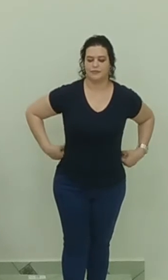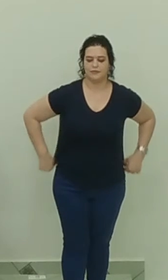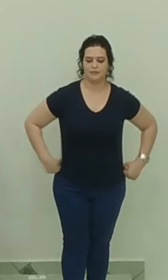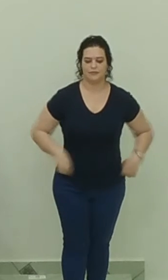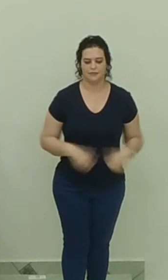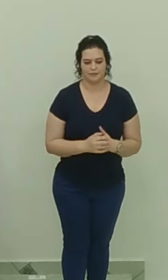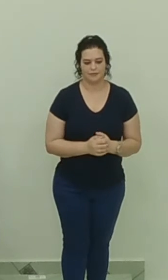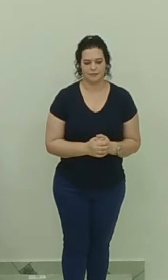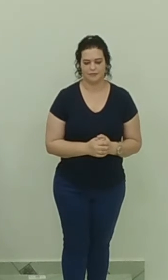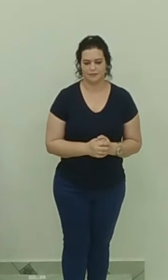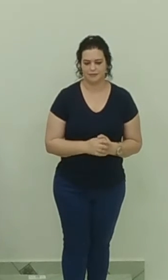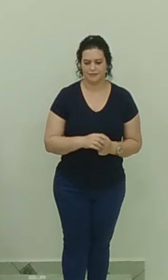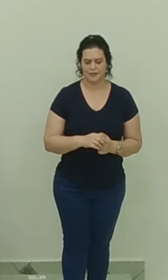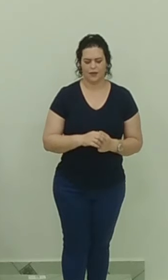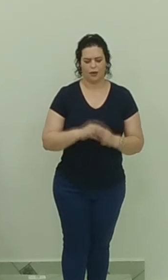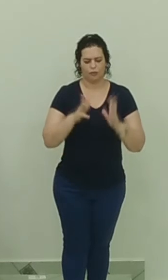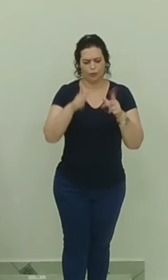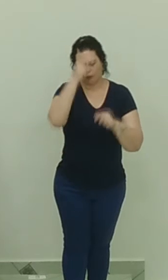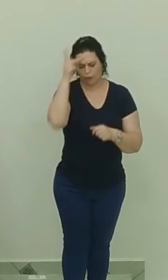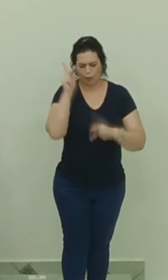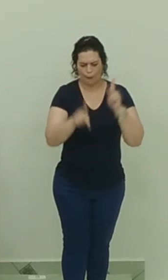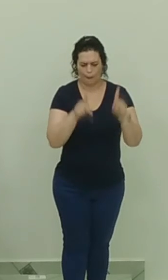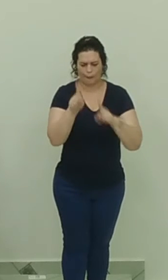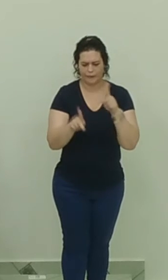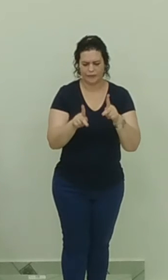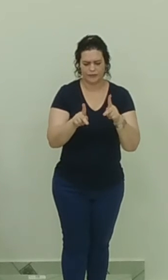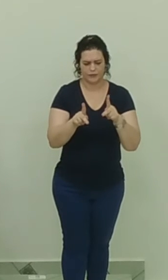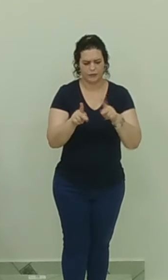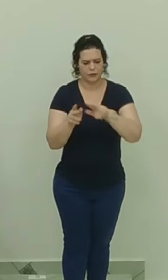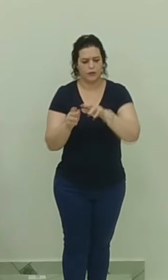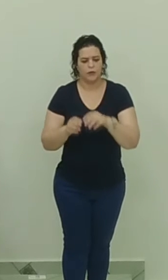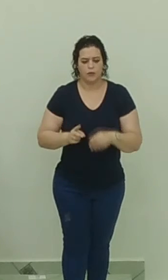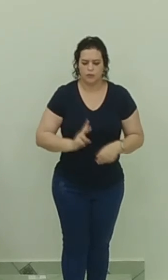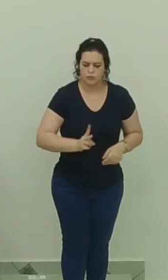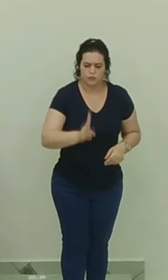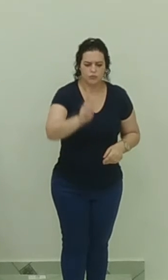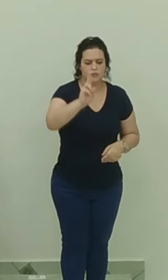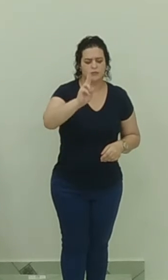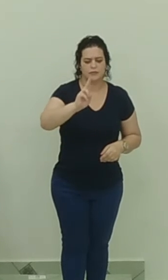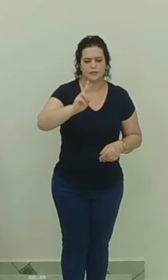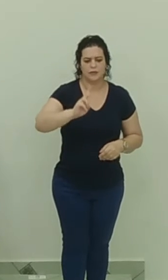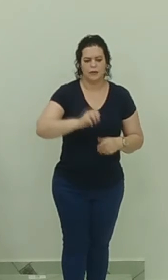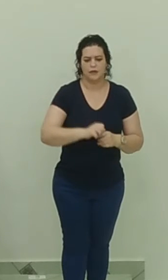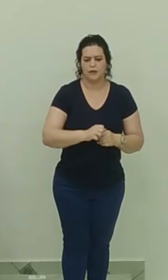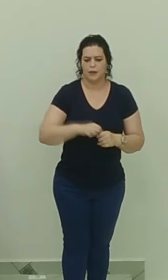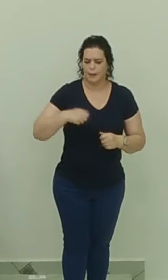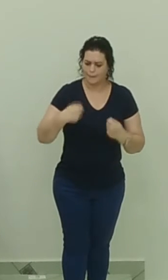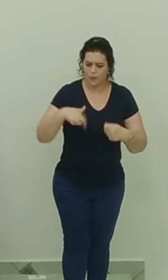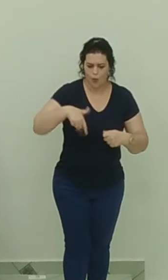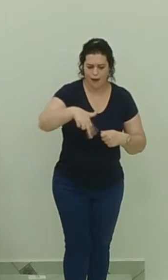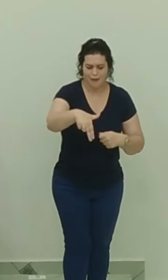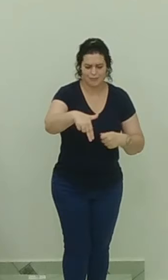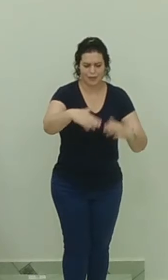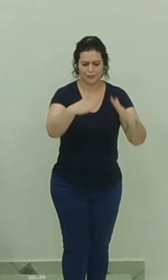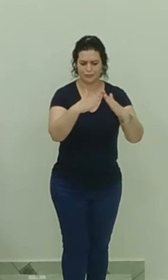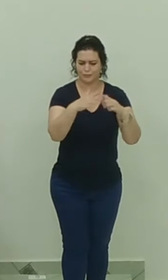tendo partido o povo das suas tendas para passar o Jordão, levando os sacerdotes